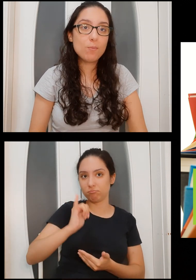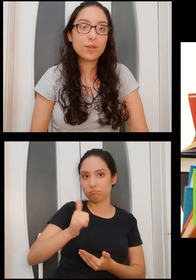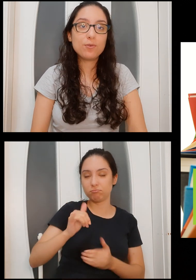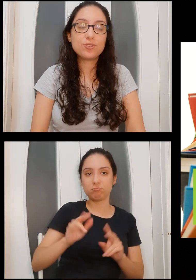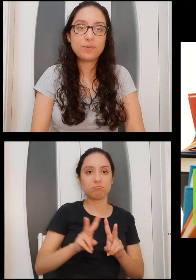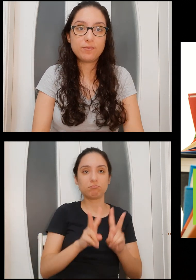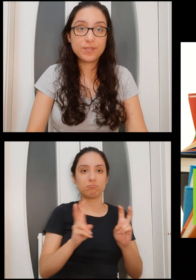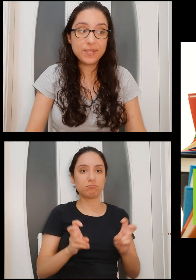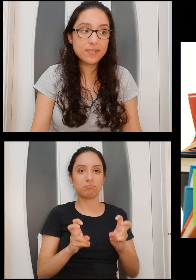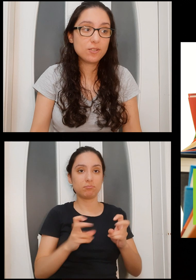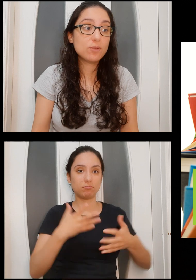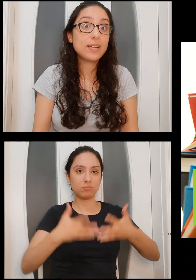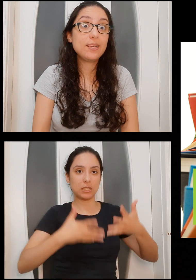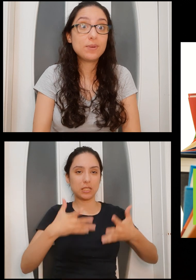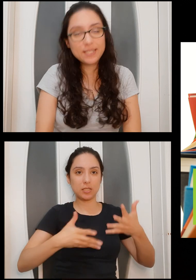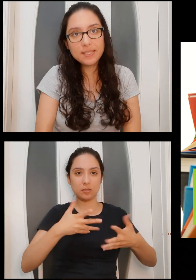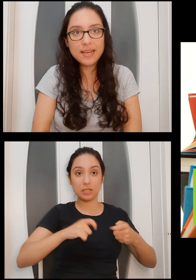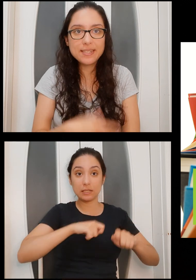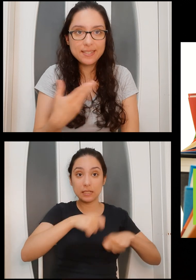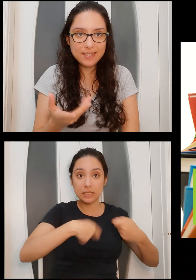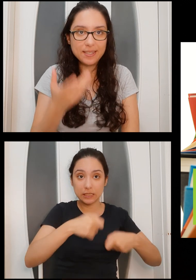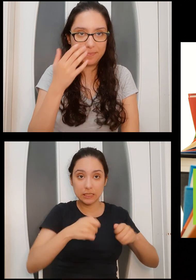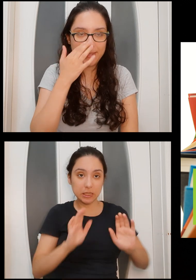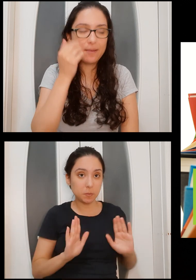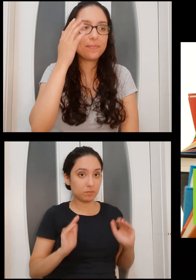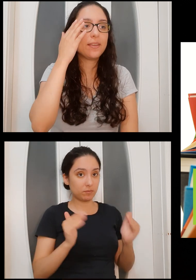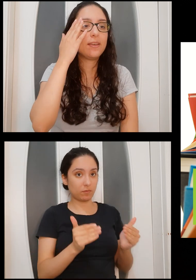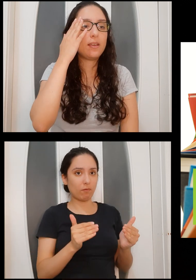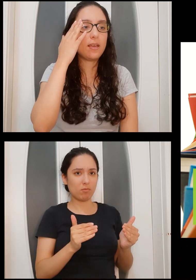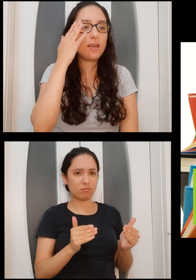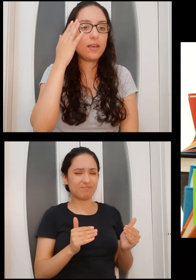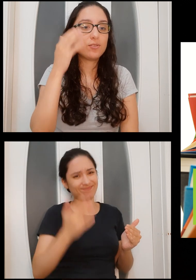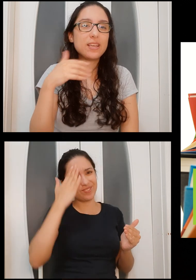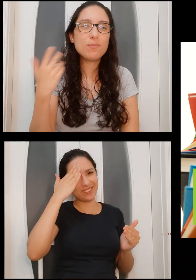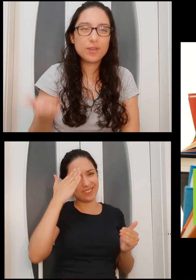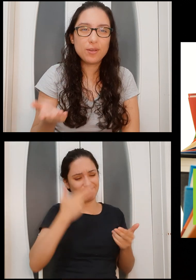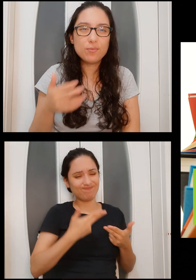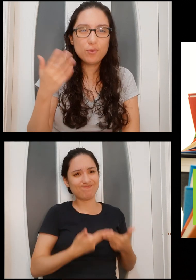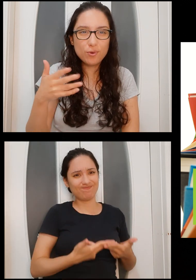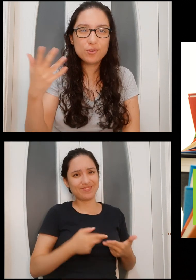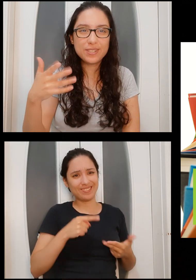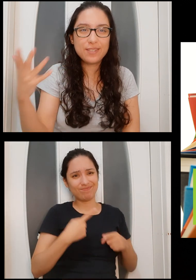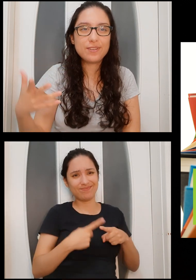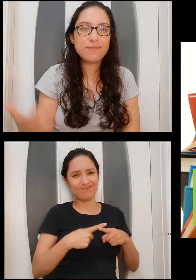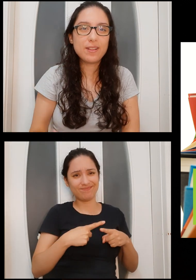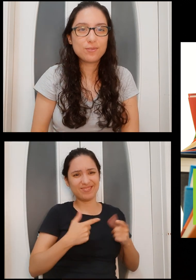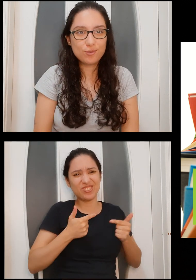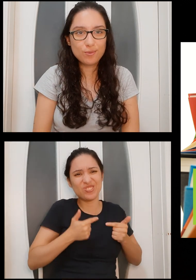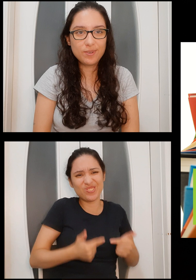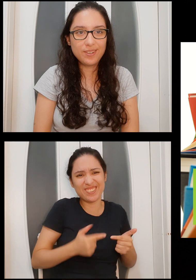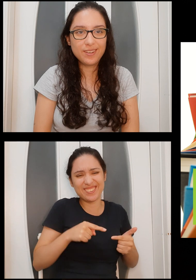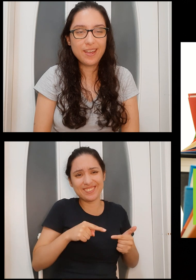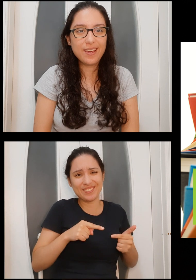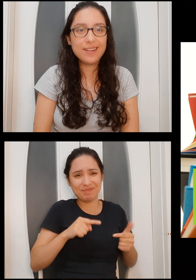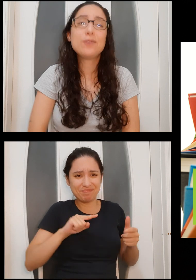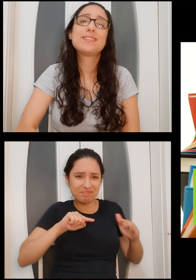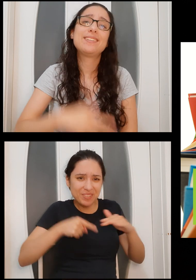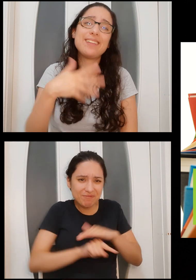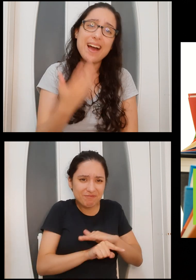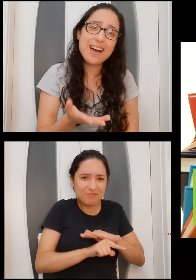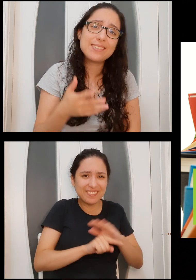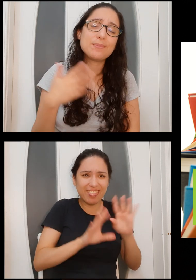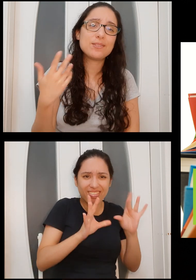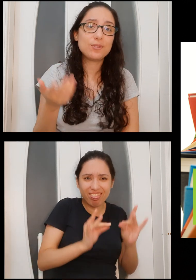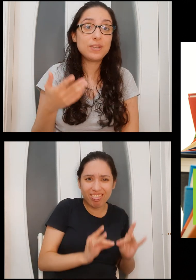Eu vou falar um pouquinho hoje pra vocês sobre a língua de sinais em si, tá? Eu sei que é um pouquinho humoroso, assim, ficar falando sobre a língua